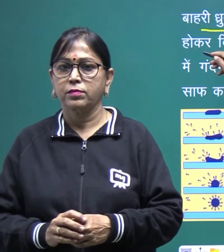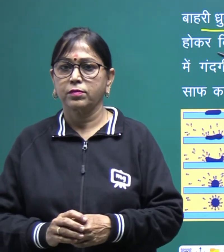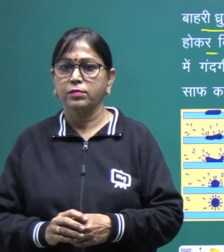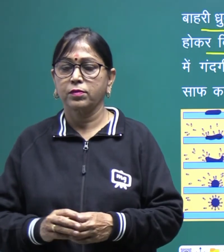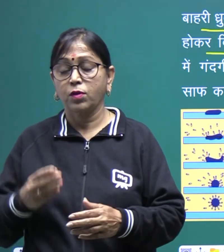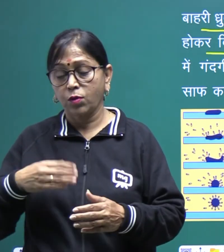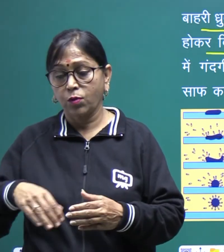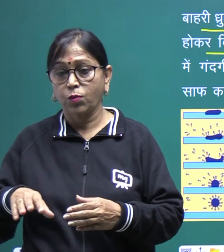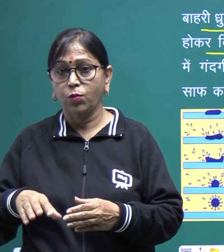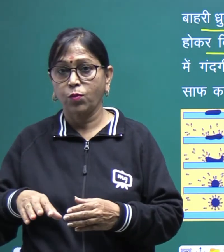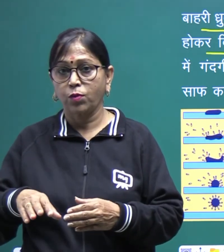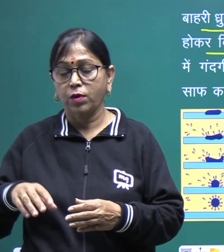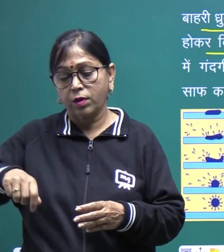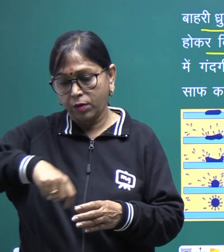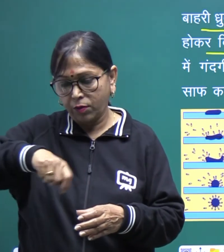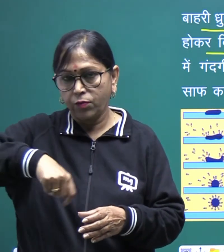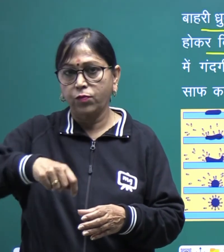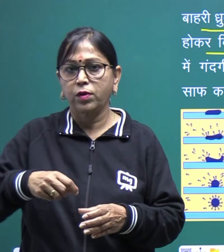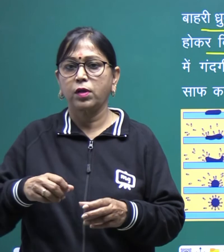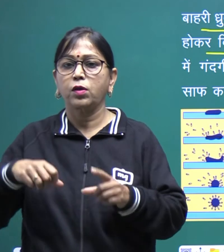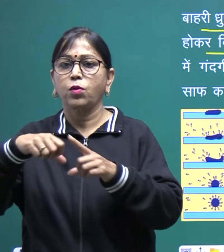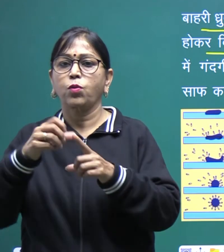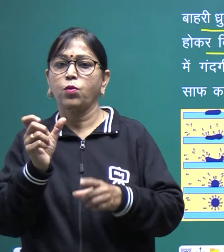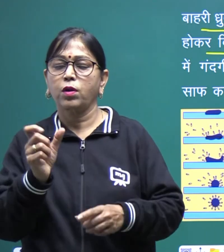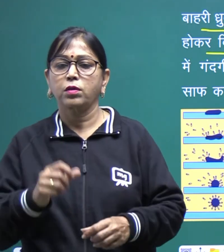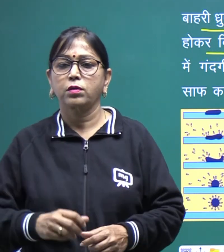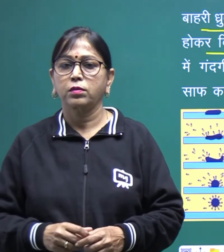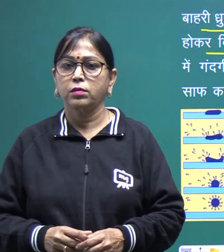होकर विलयन कोलाइडी